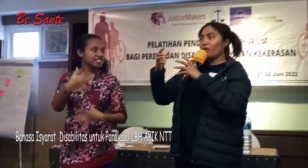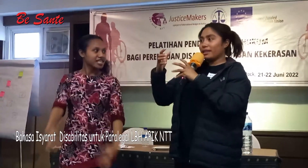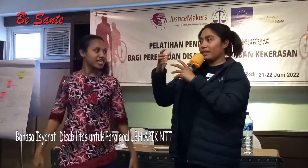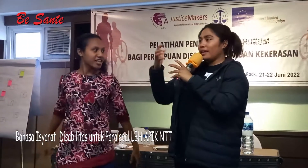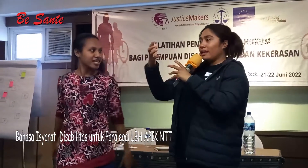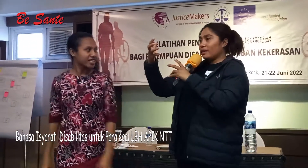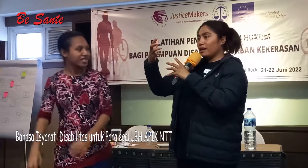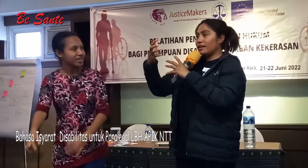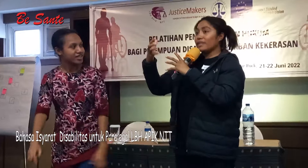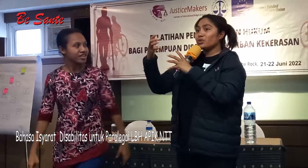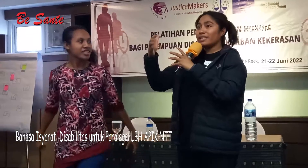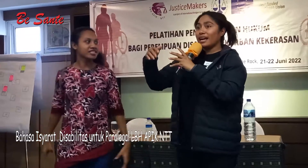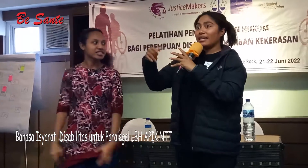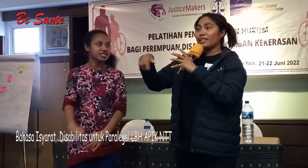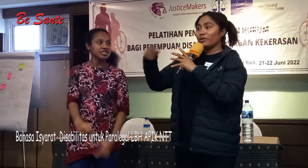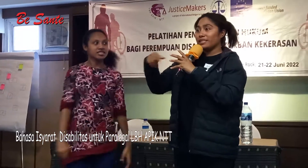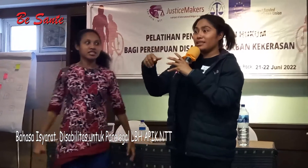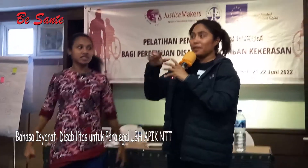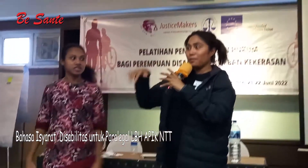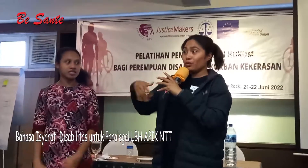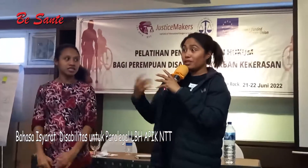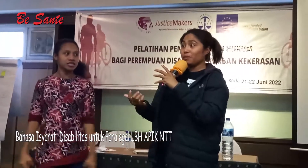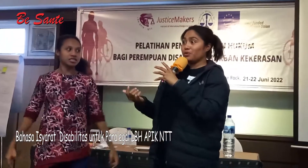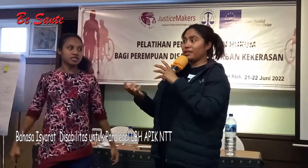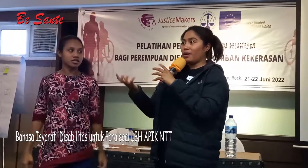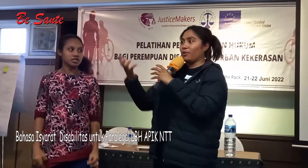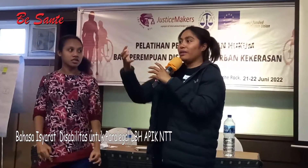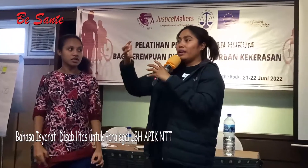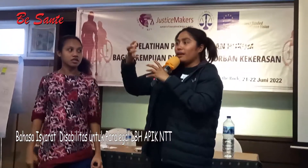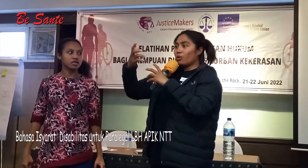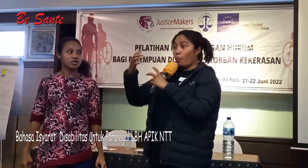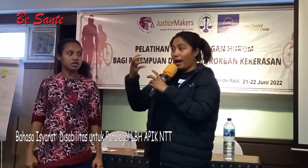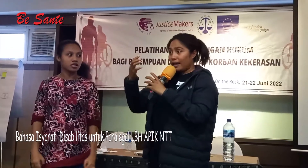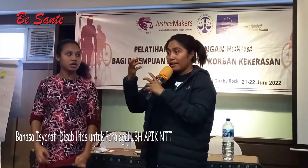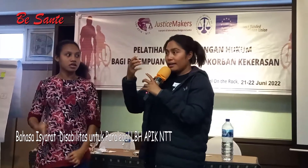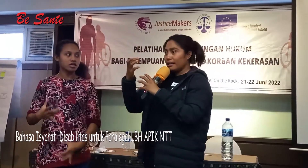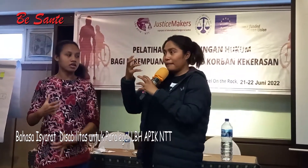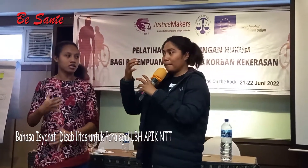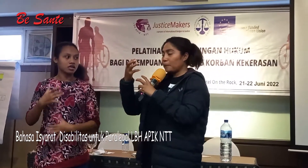buat. Dan sudah disahkan di Indonesia teman-teman tuli semua sudah tahu. Kupang,